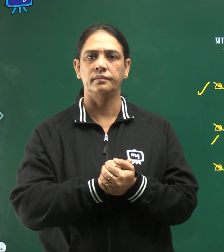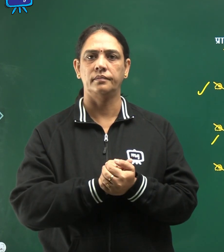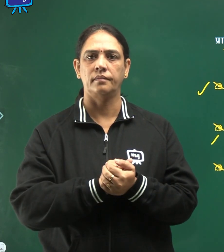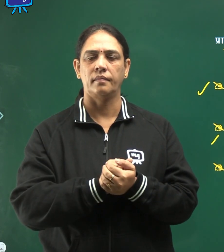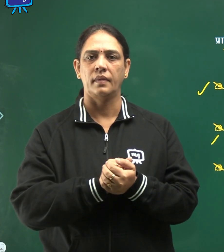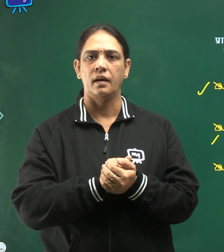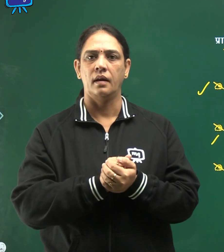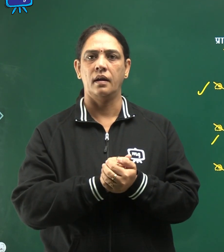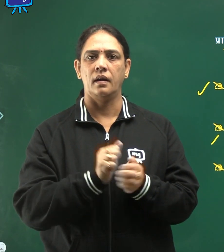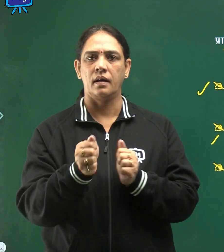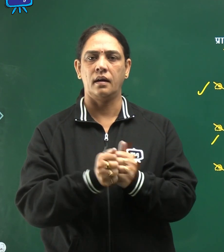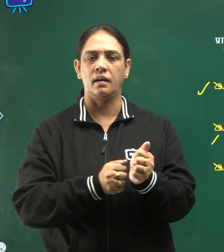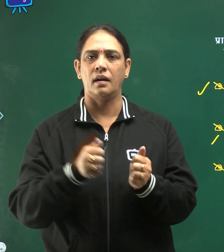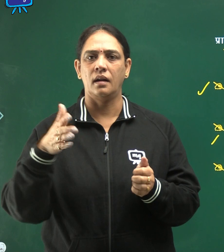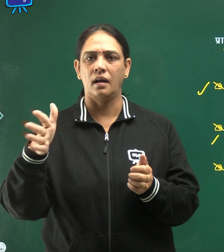घटना नहीं को